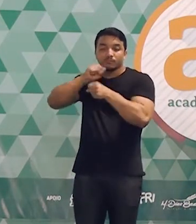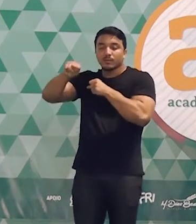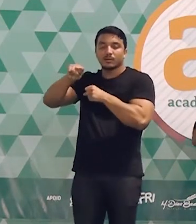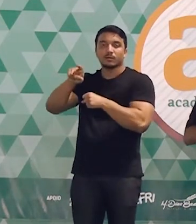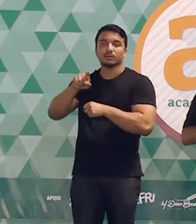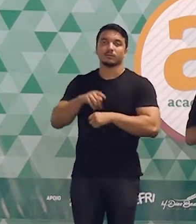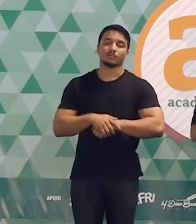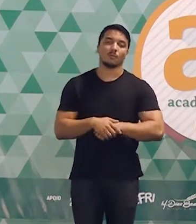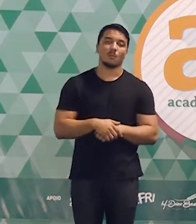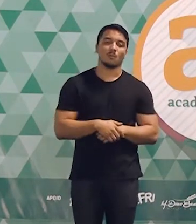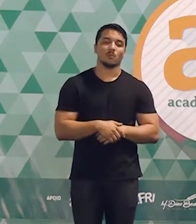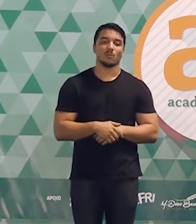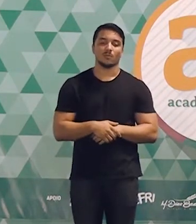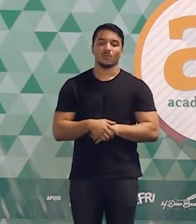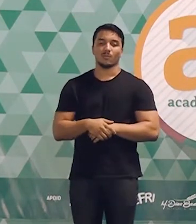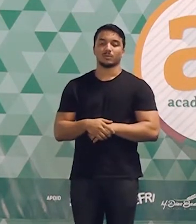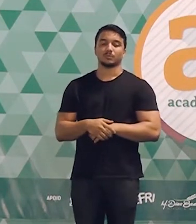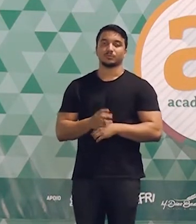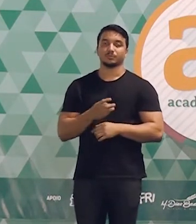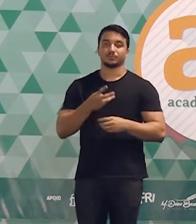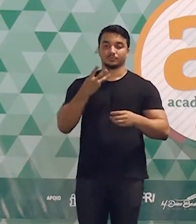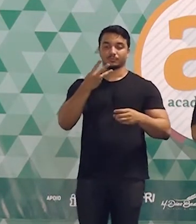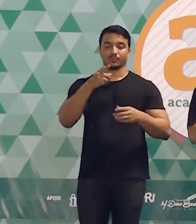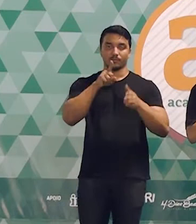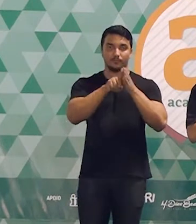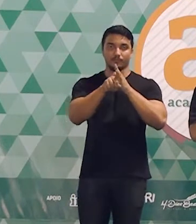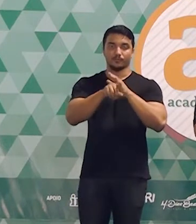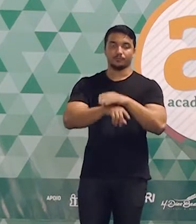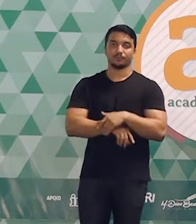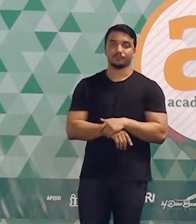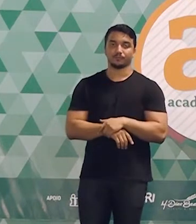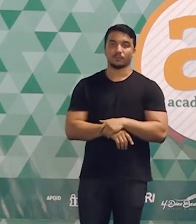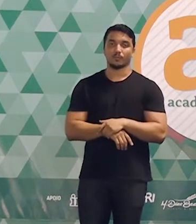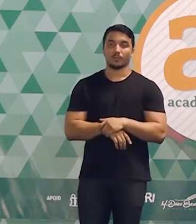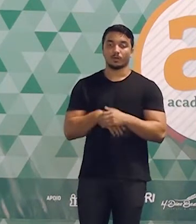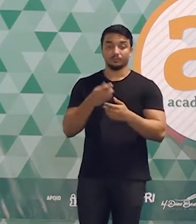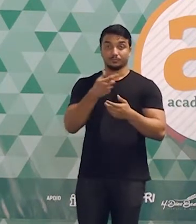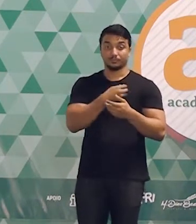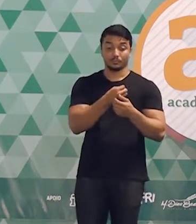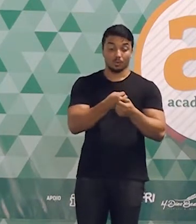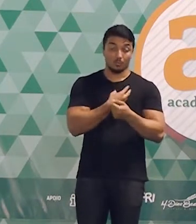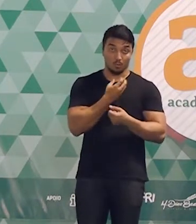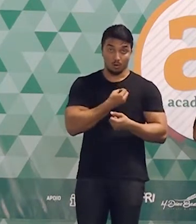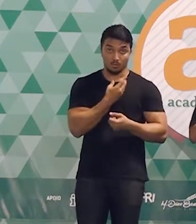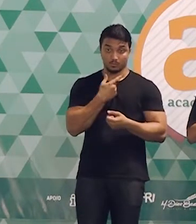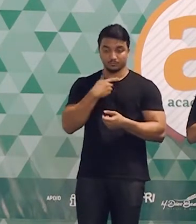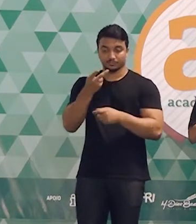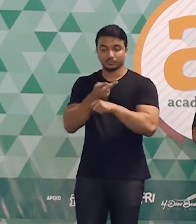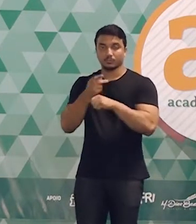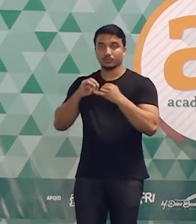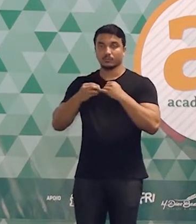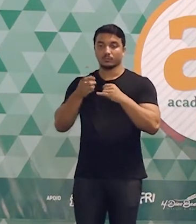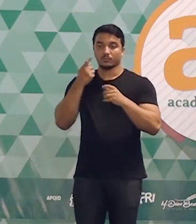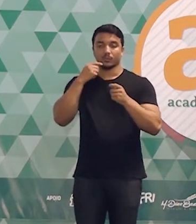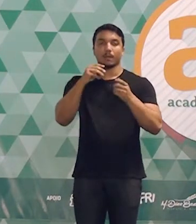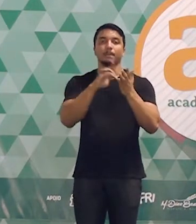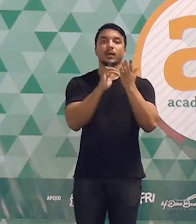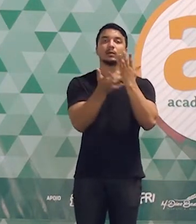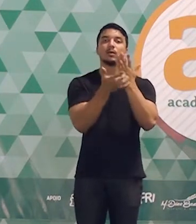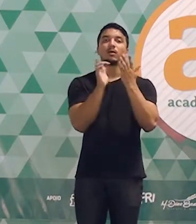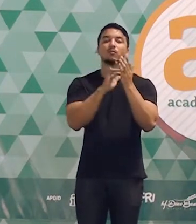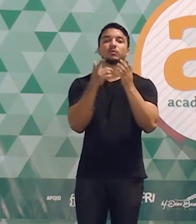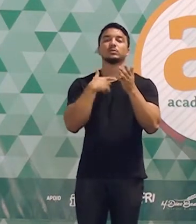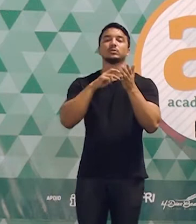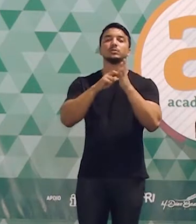matar. Mas vamos lá, questão 3. No poema Catar Feijão, a metáfora instituída permite ao leitor inferir